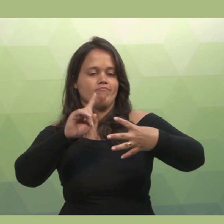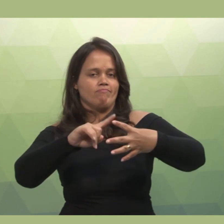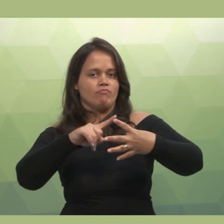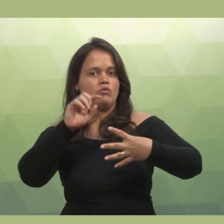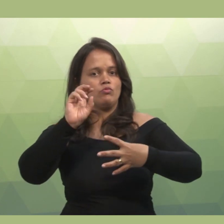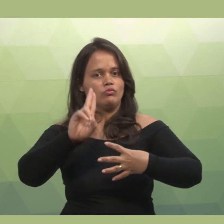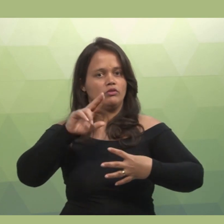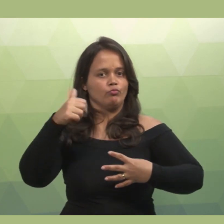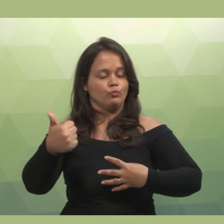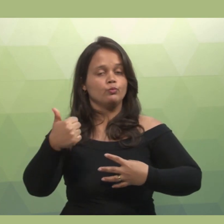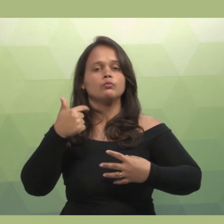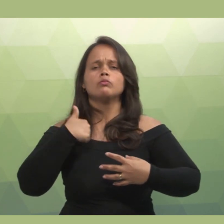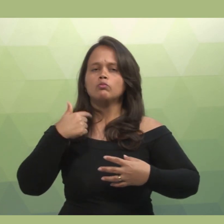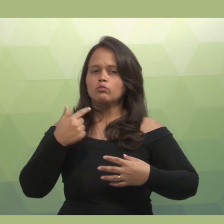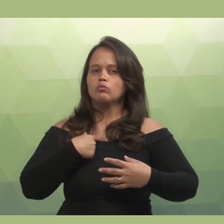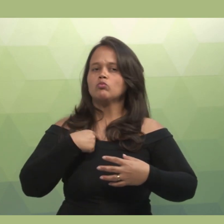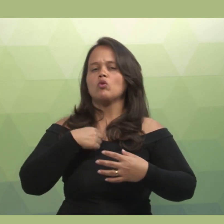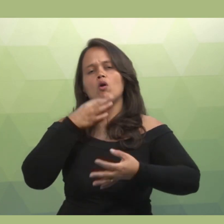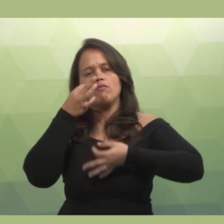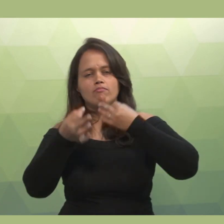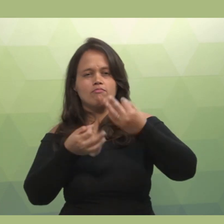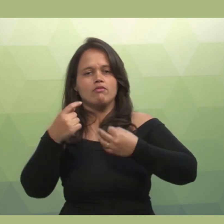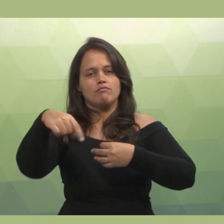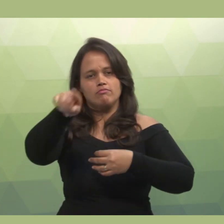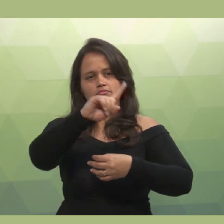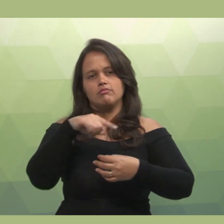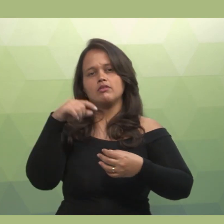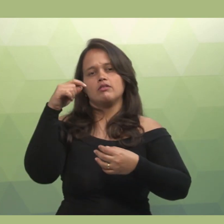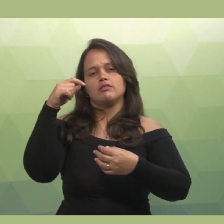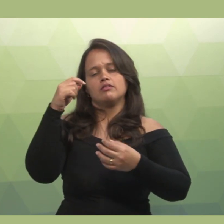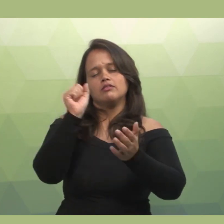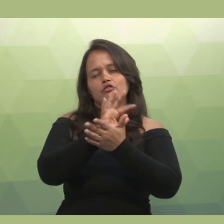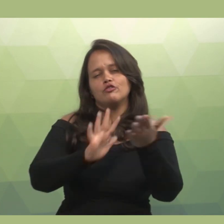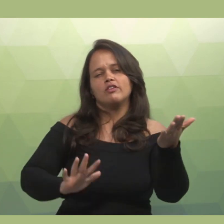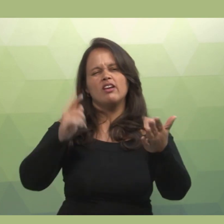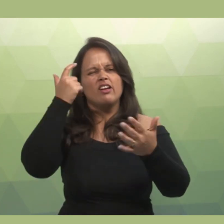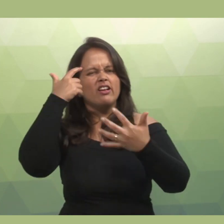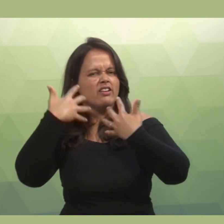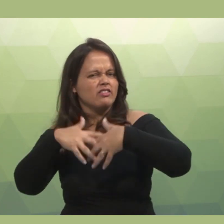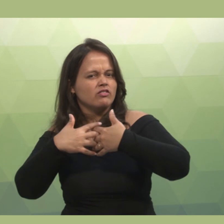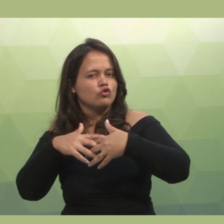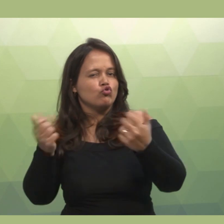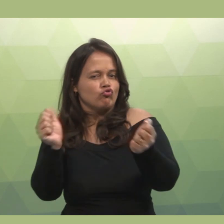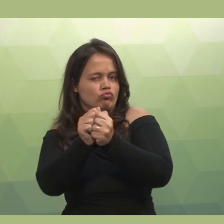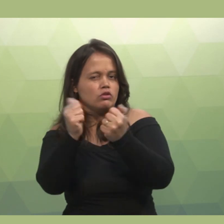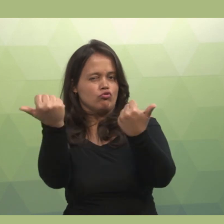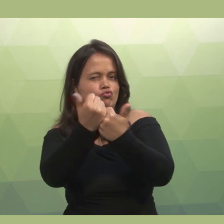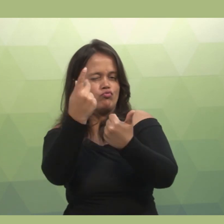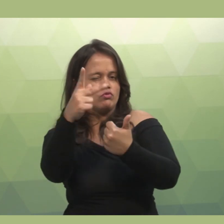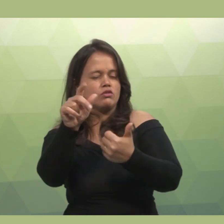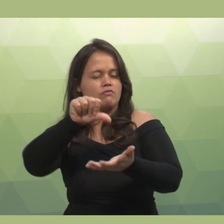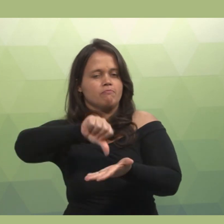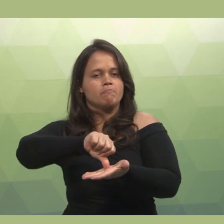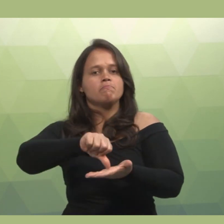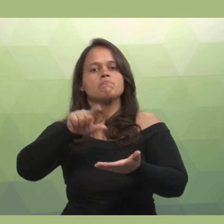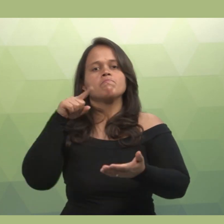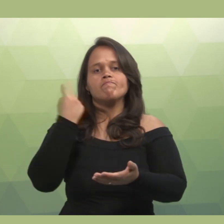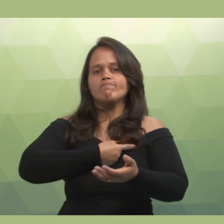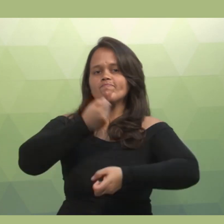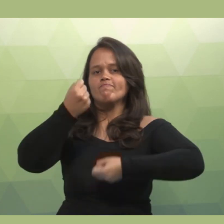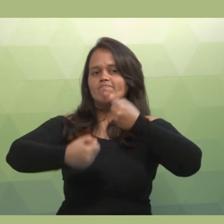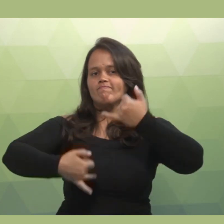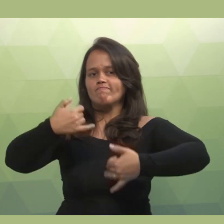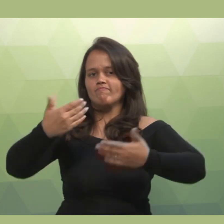eu proponho para vocês um pequeno exercício para que vocês reflitam juntamente com o tutor aí do seu polo sobre o